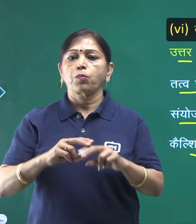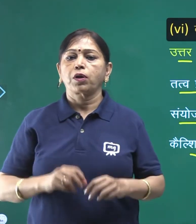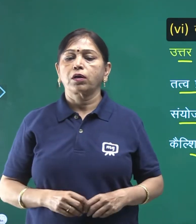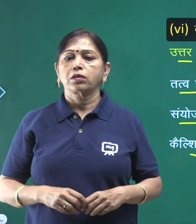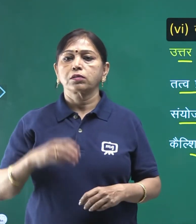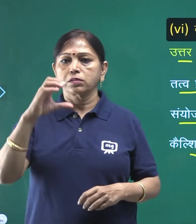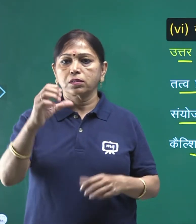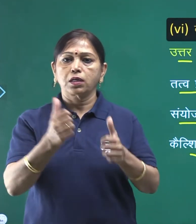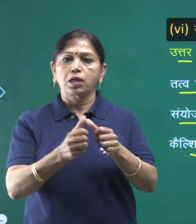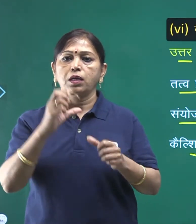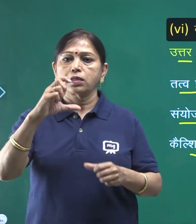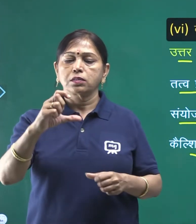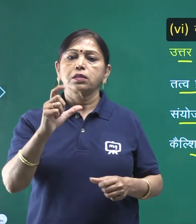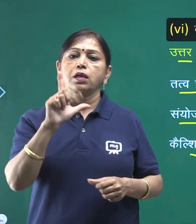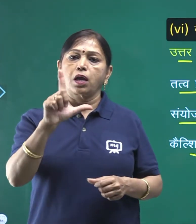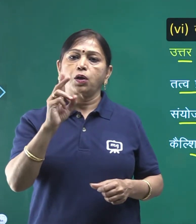CaCl2